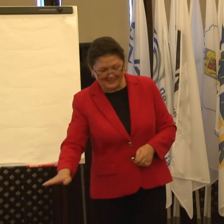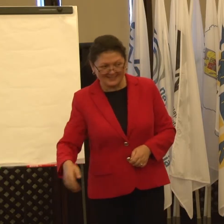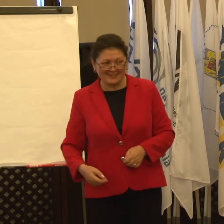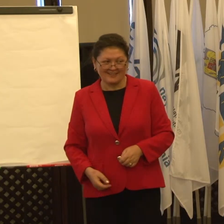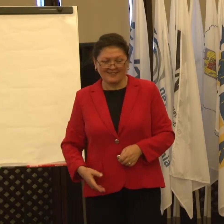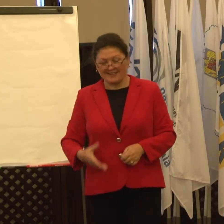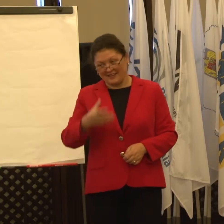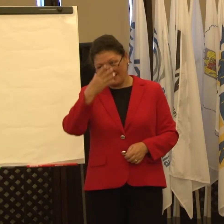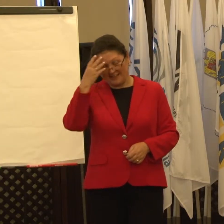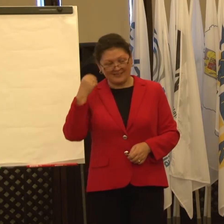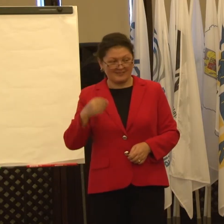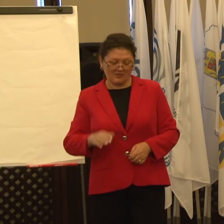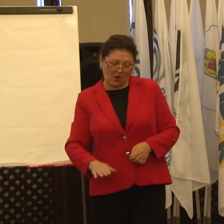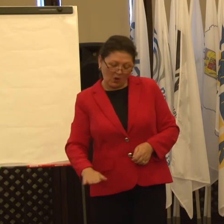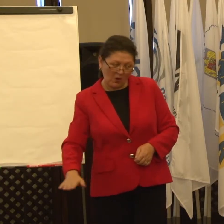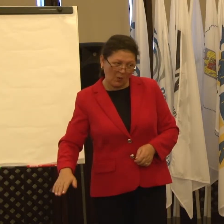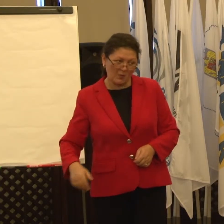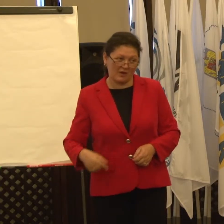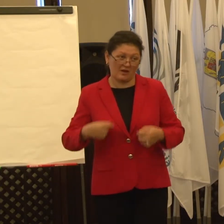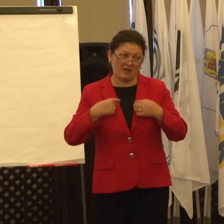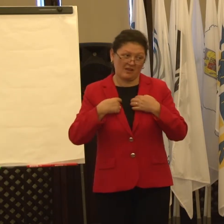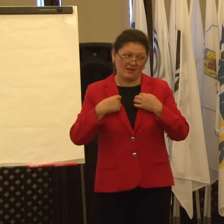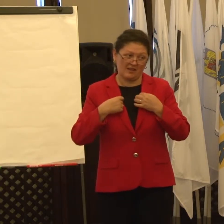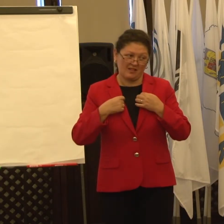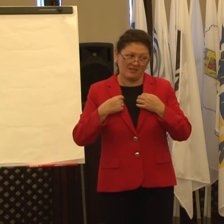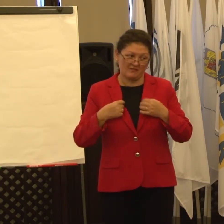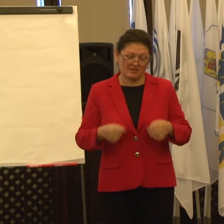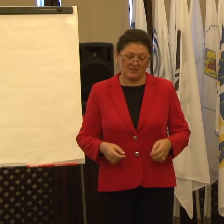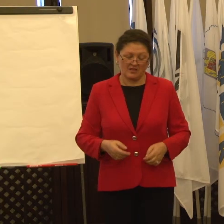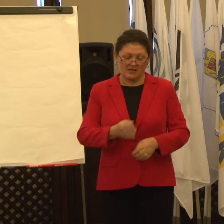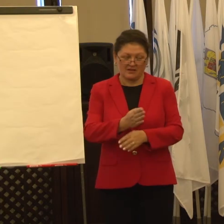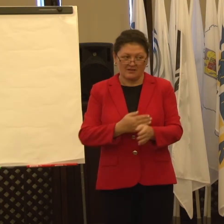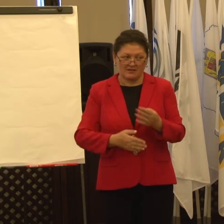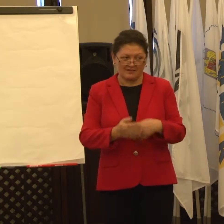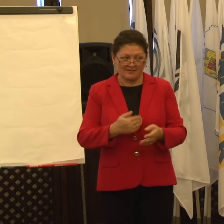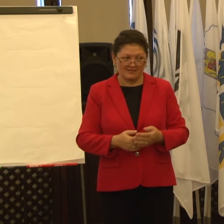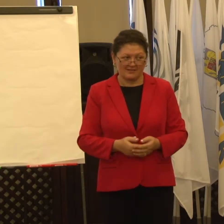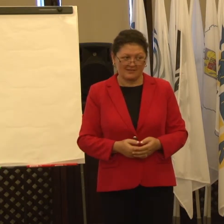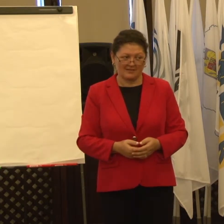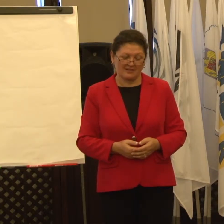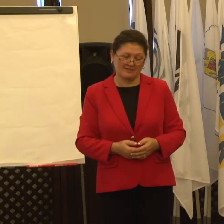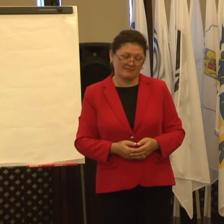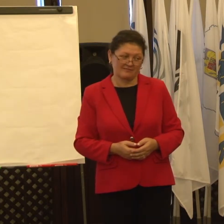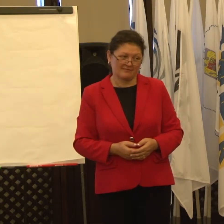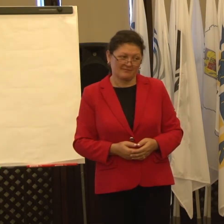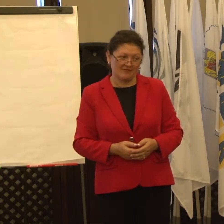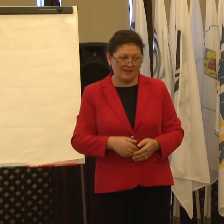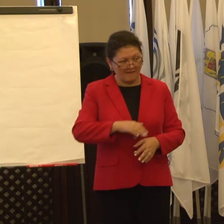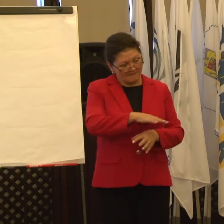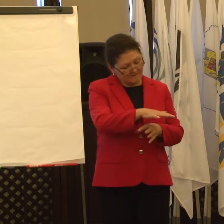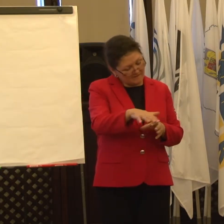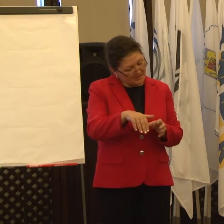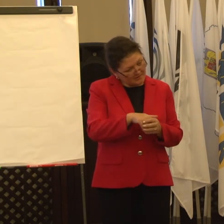cel mai important. Copilul, indiferent că este un copil cu dizabilități sau un copil tipic, are o